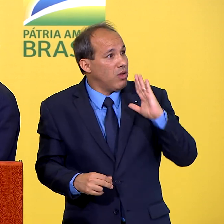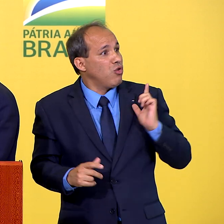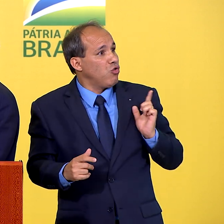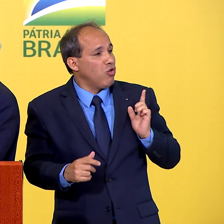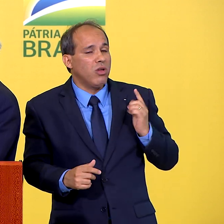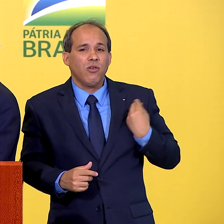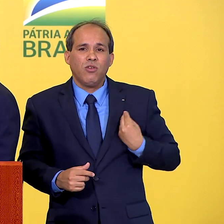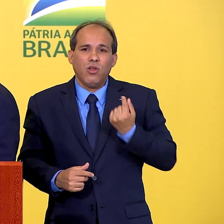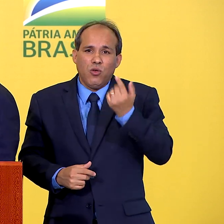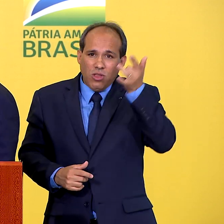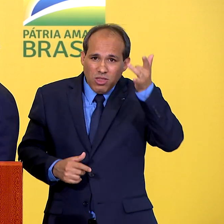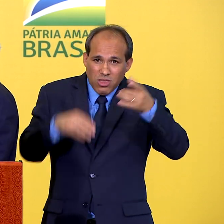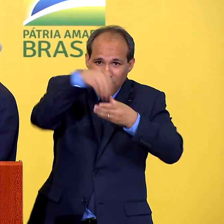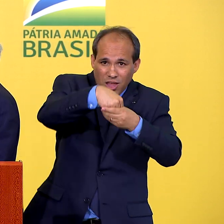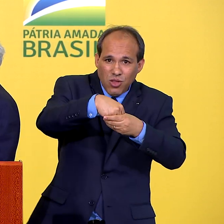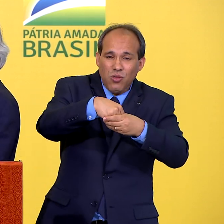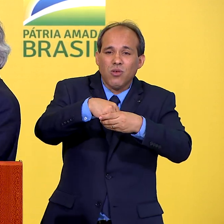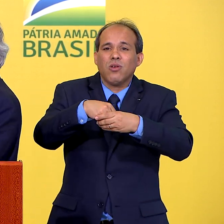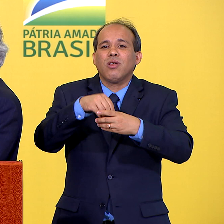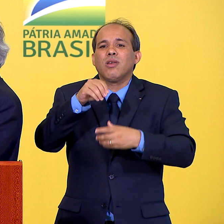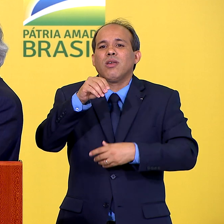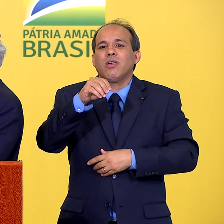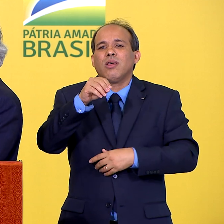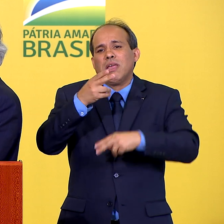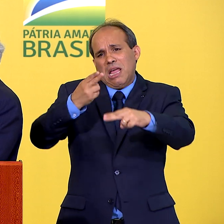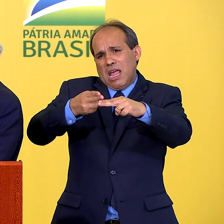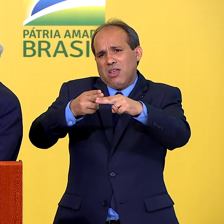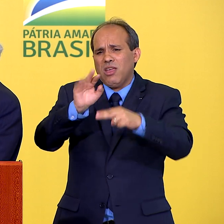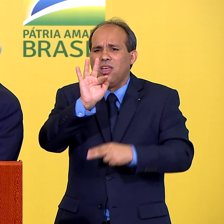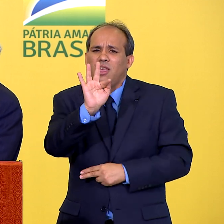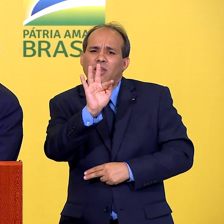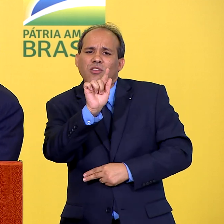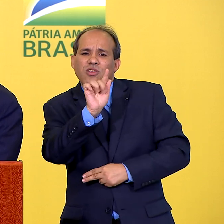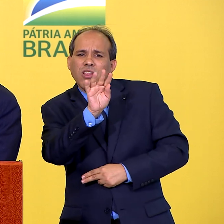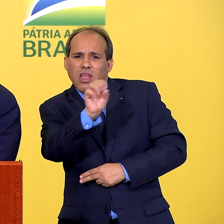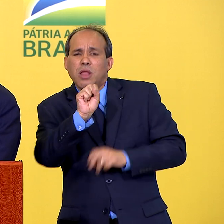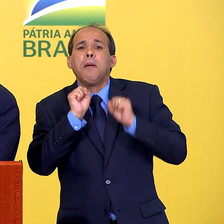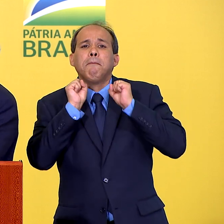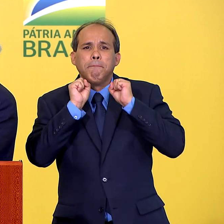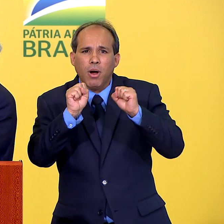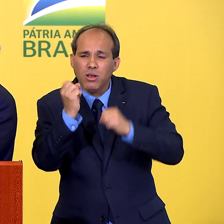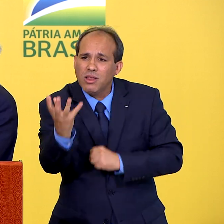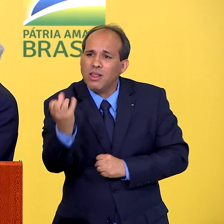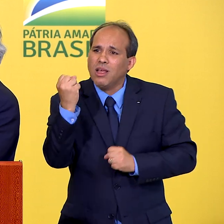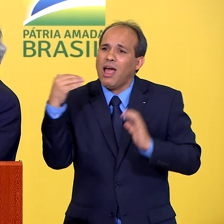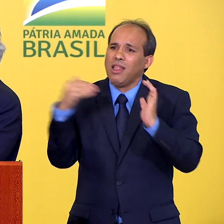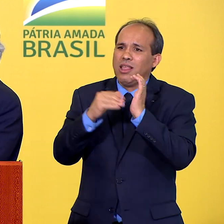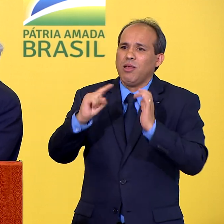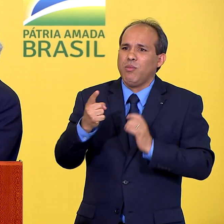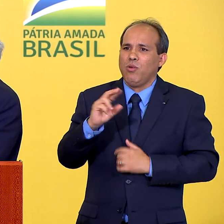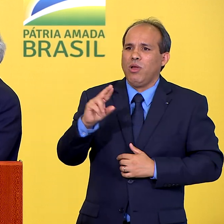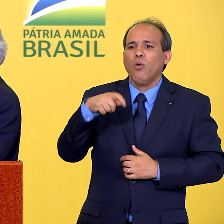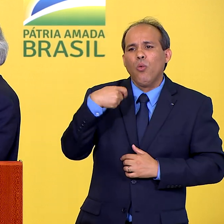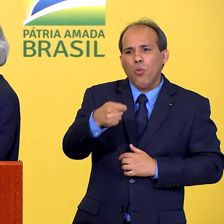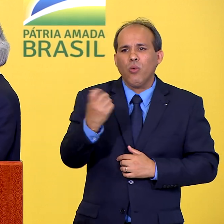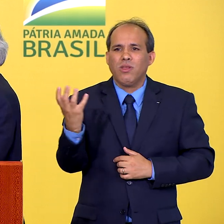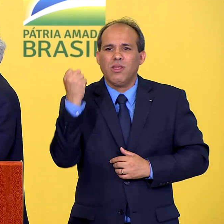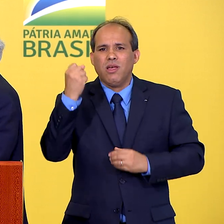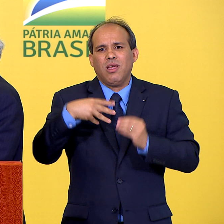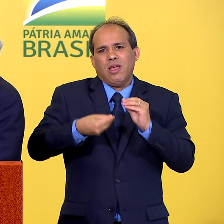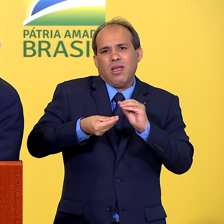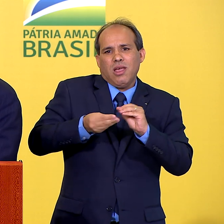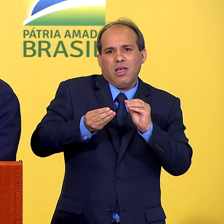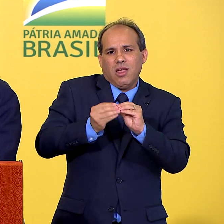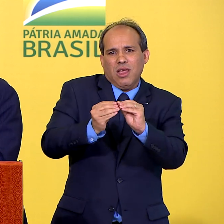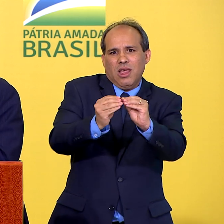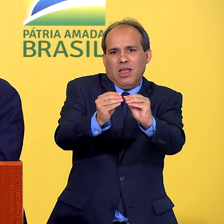Caixa, no FGTS, eles podem ir lá e sacar até R$ 1.000, que é o saque extraordinário, dando